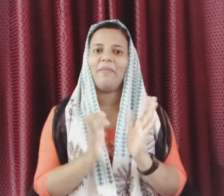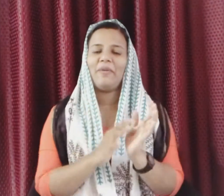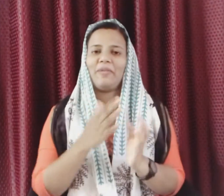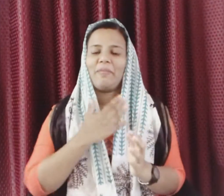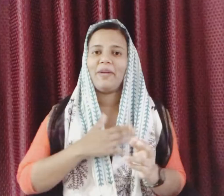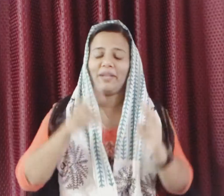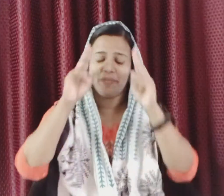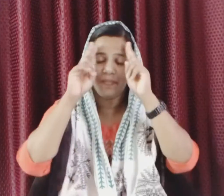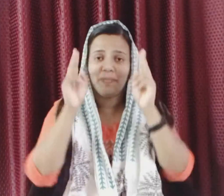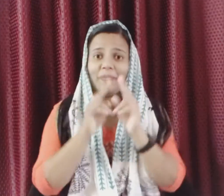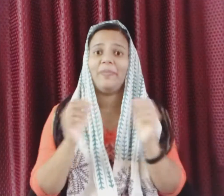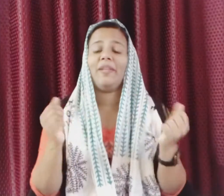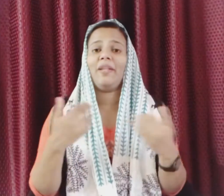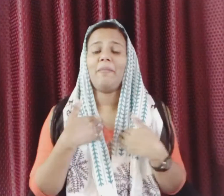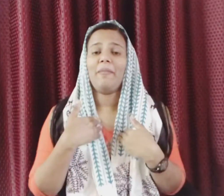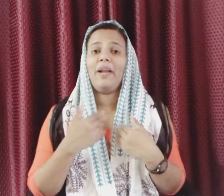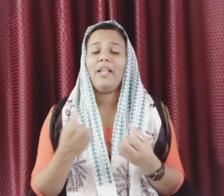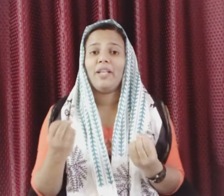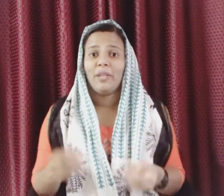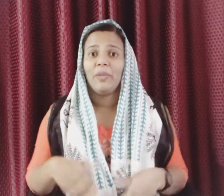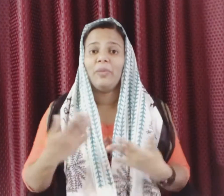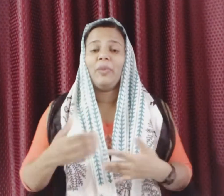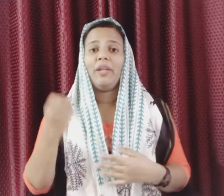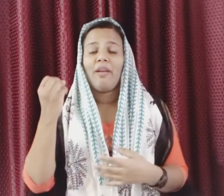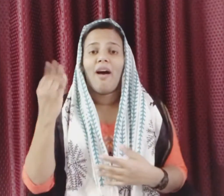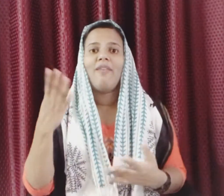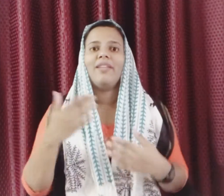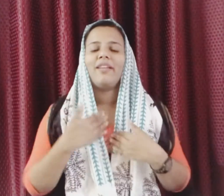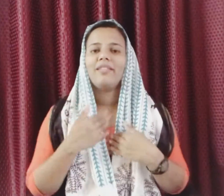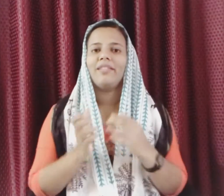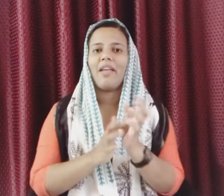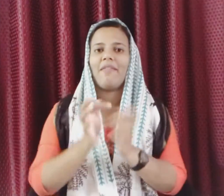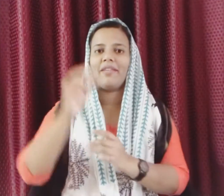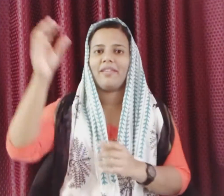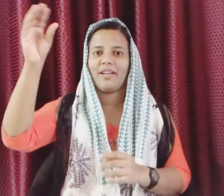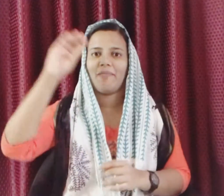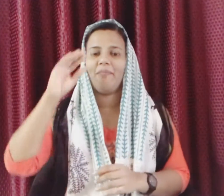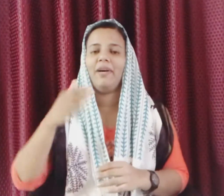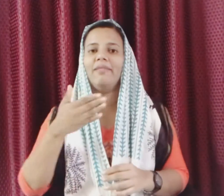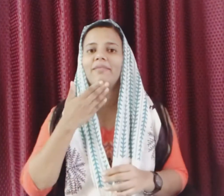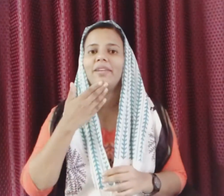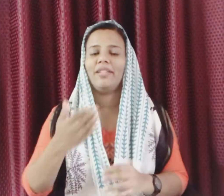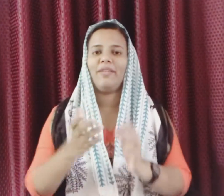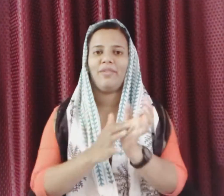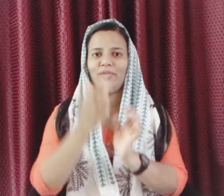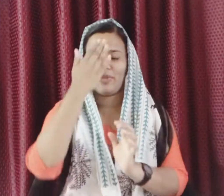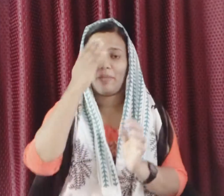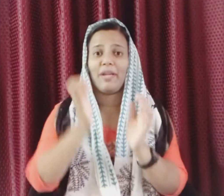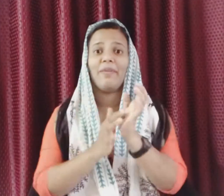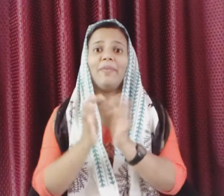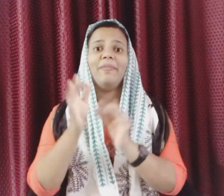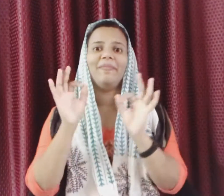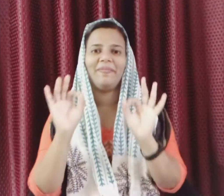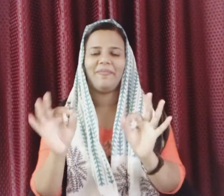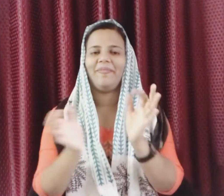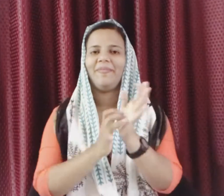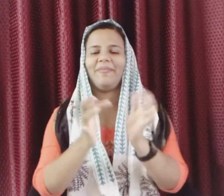ചെയ്ത് സമാധാനത്തോടെ സന്തോഷത്തോടെ നമ്മളെ പ്രഭാതത്തിൽ ഉണർത്തിയിരിക്കുന്ന കൃപകൾക്ക് കർത്താവിന് നന്ദി പറഞ്ഞാട്ടെ. യഹോവ നല്ലവനല്ലോ, അങ്ങയുടെ